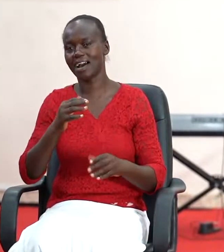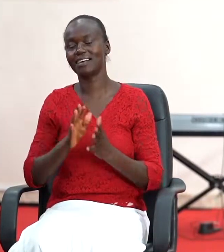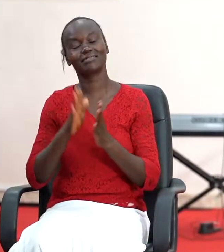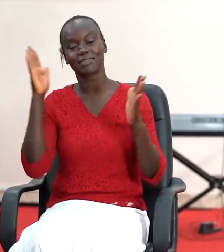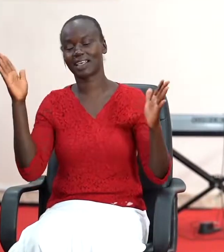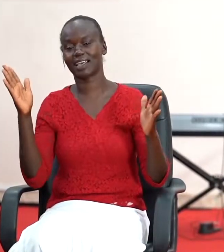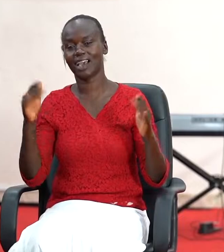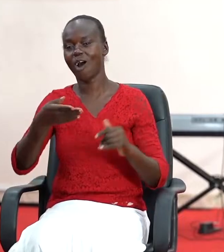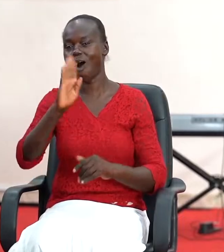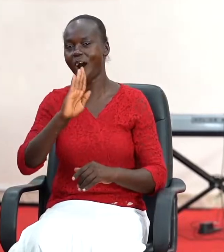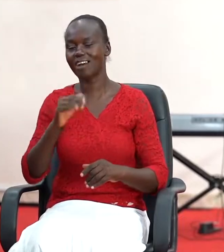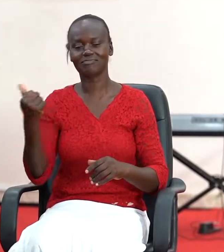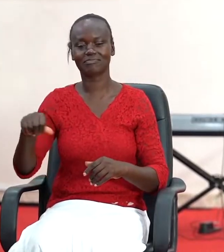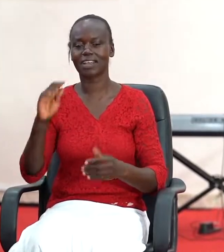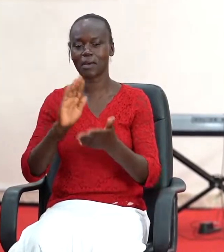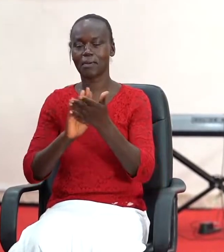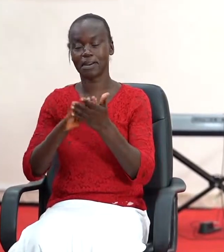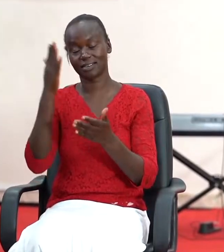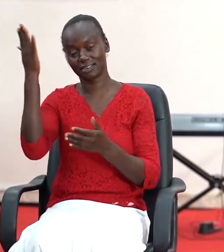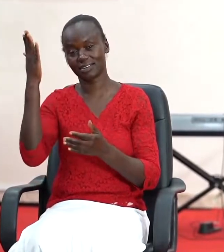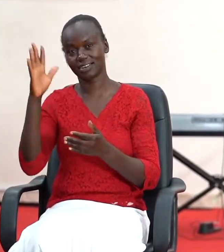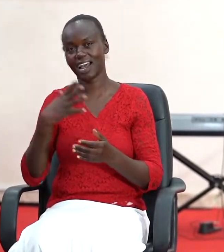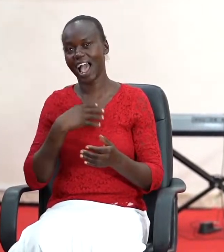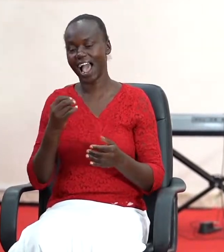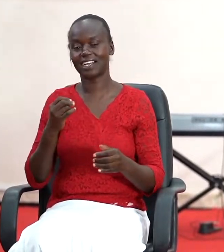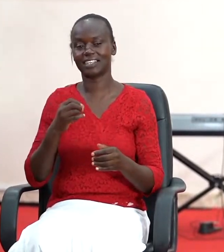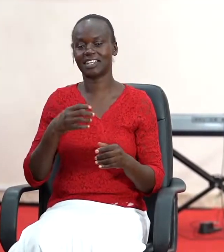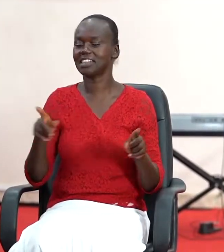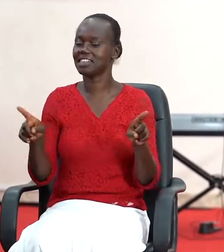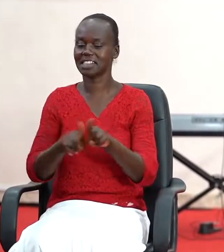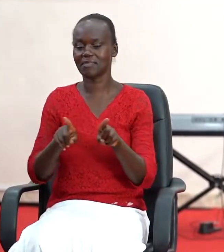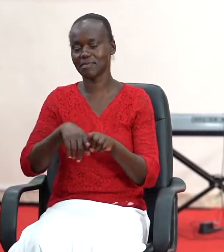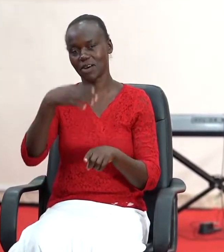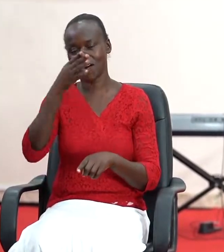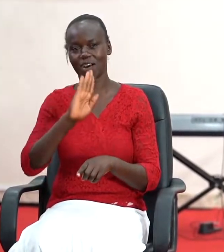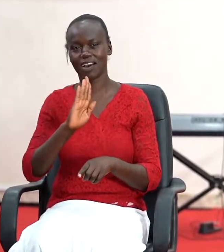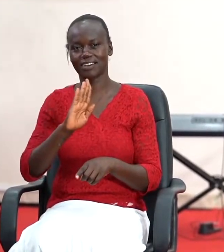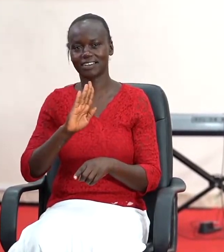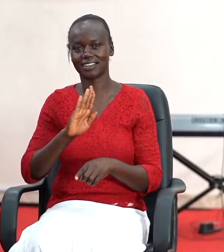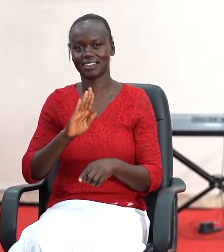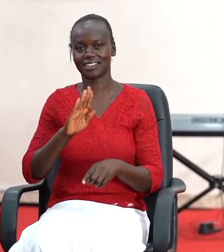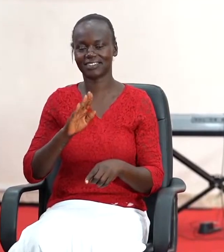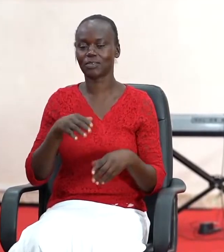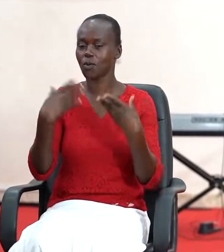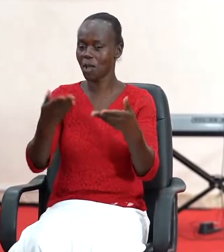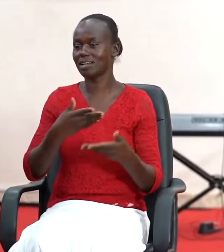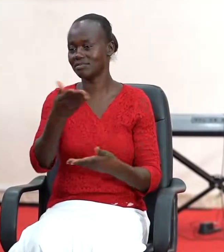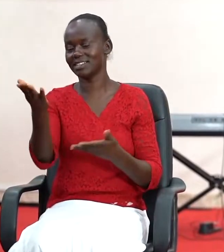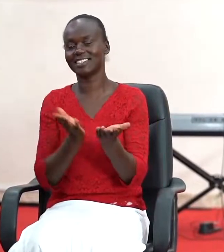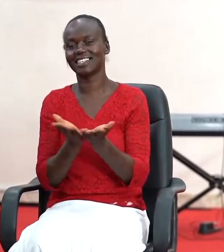bado ana praiseiwa, na njaro zake bado ni the same. Kwa hivyo tunakuwelcome kwa hii service,